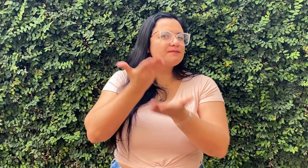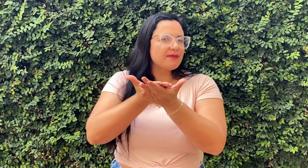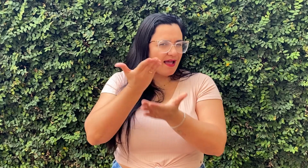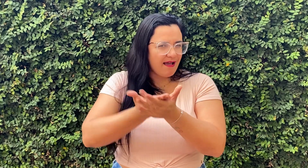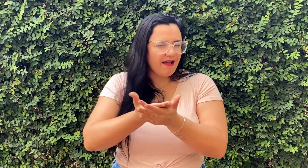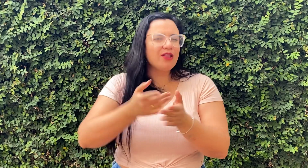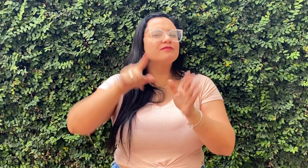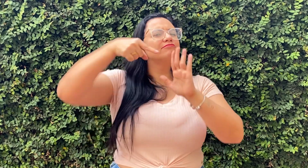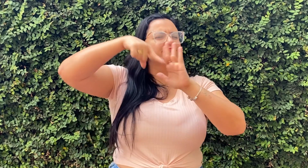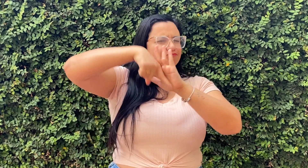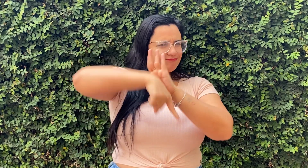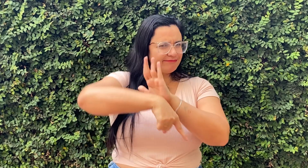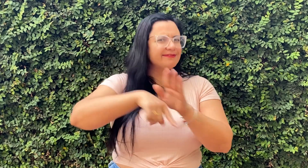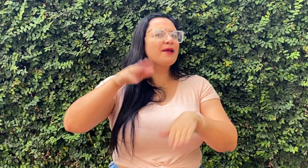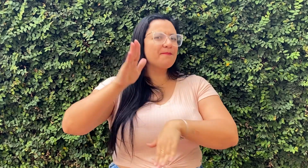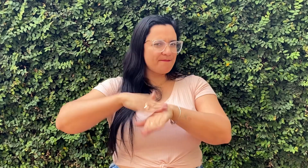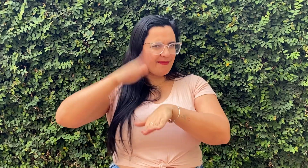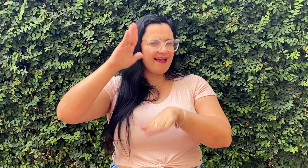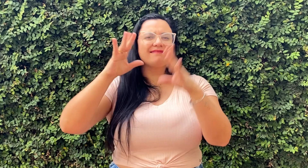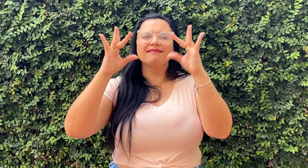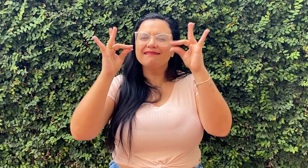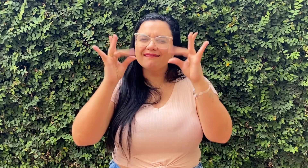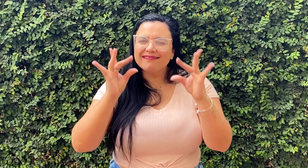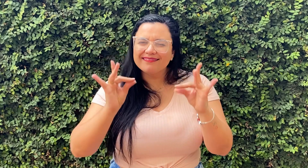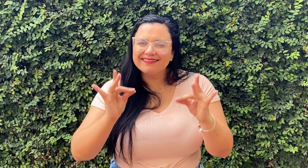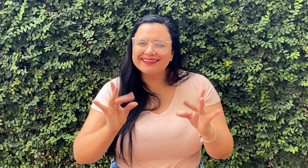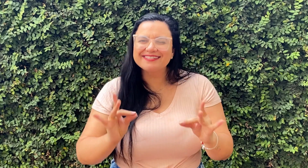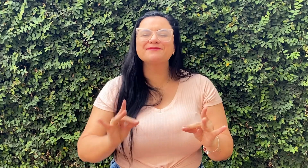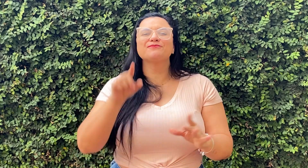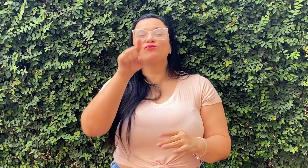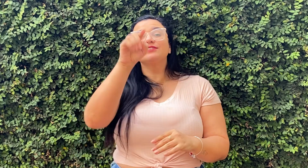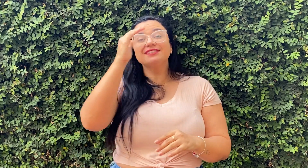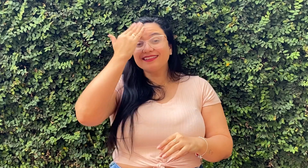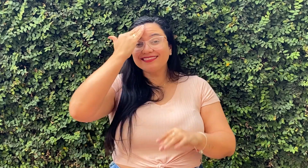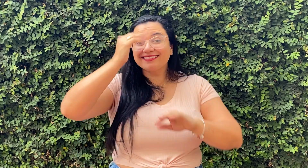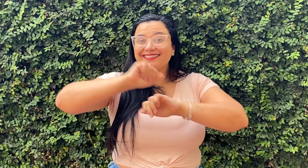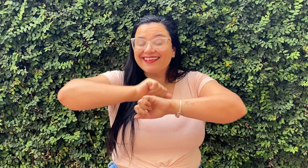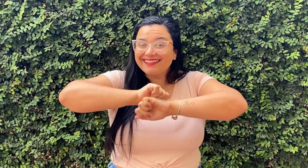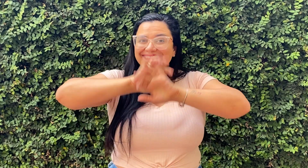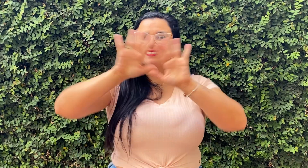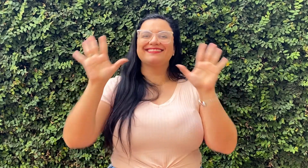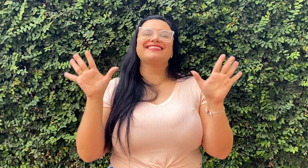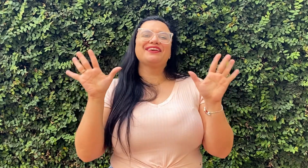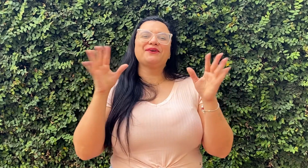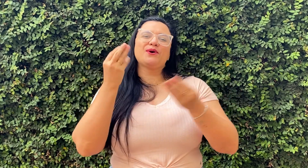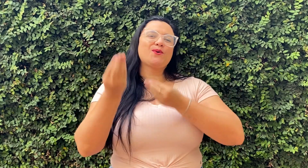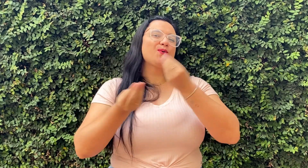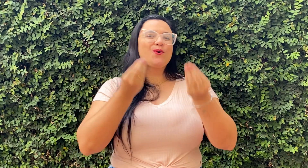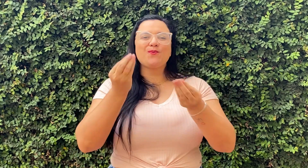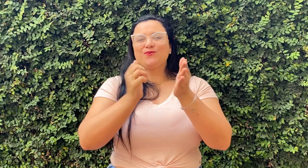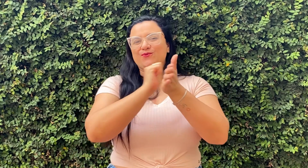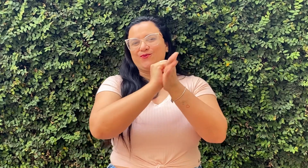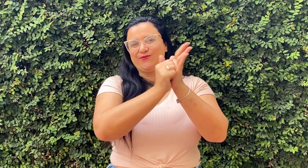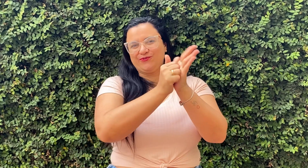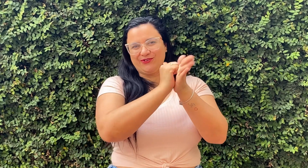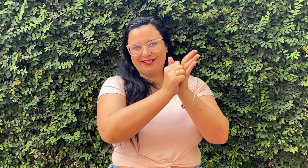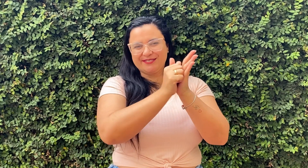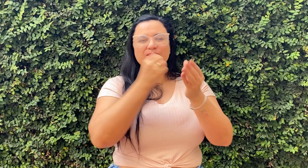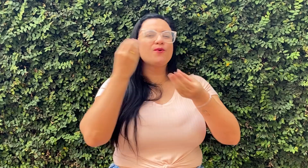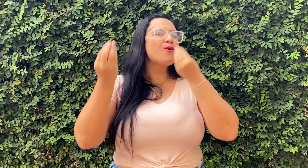calma, na próxima aula nós vamos nos aprofundar a mais detalhes para você entender com mais clareza a respeito das configurações